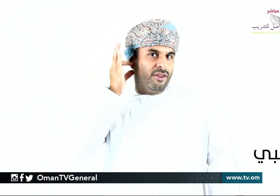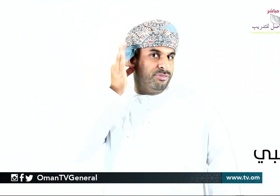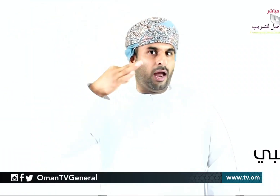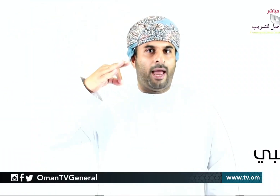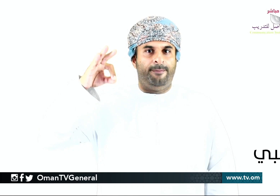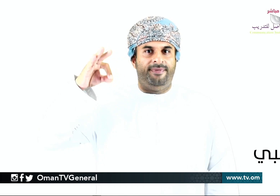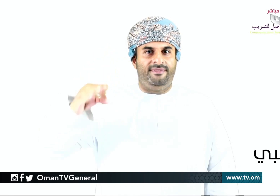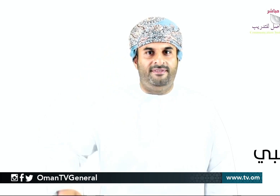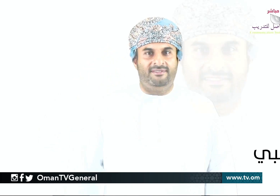ذهبي